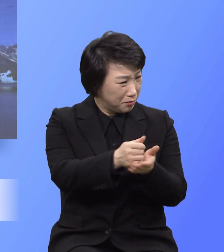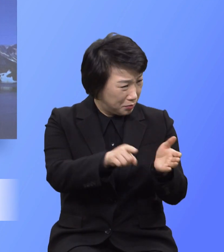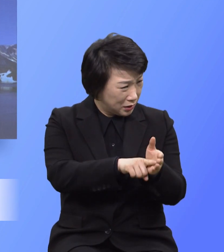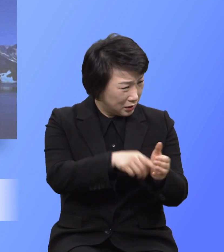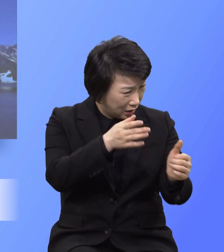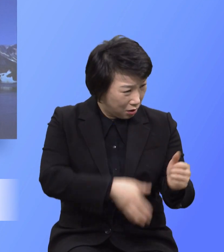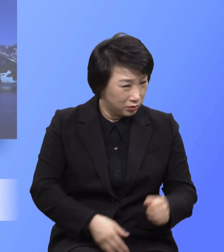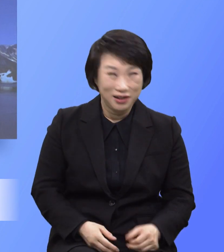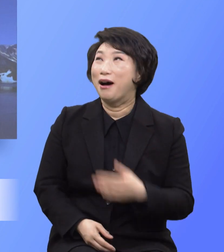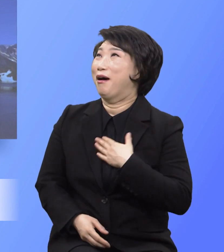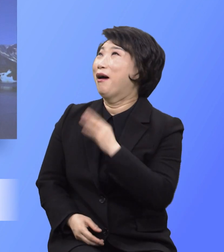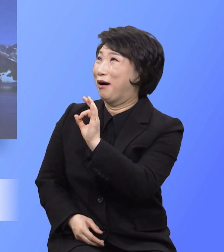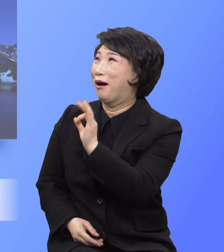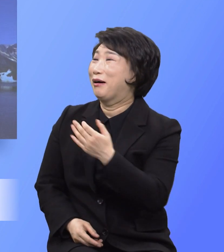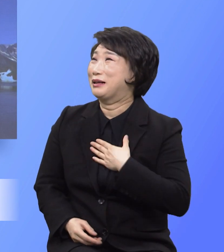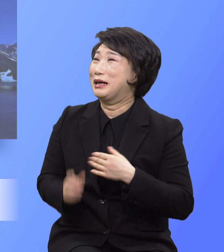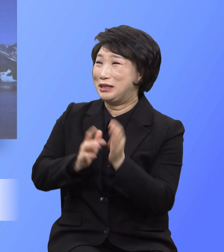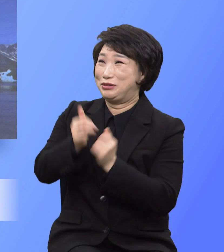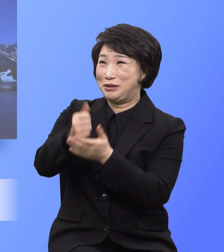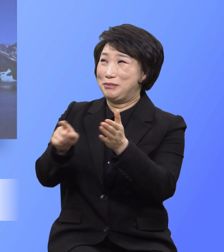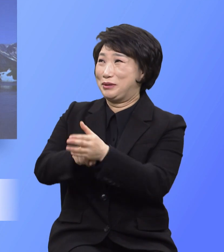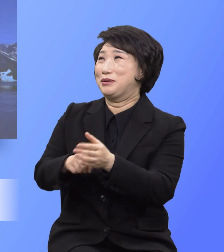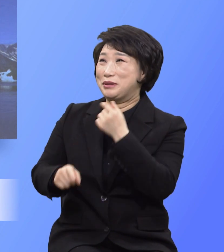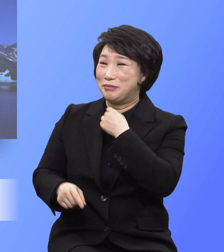예수 믿는데요. 난 예수 믿는데요.